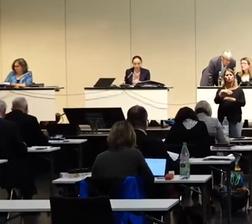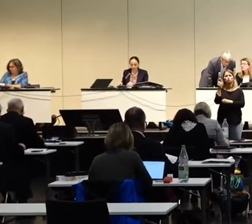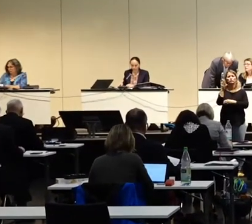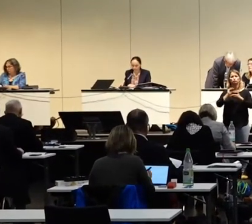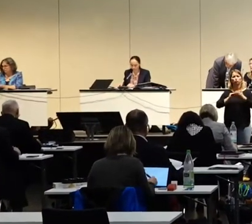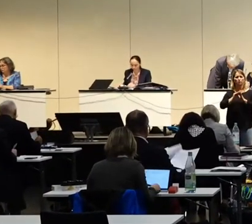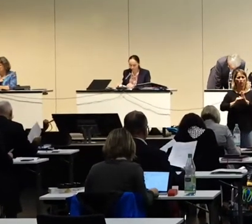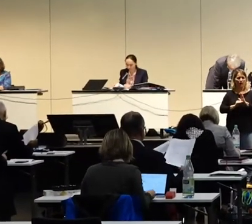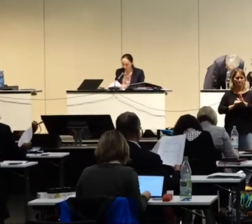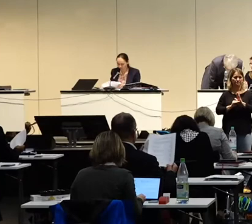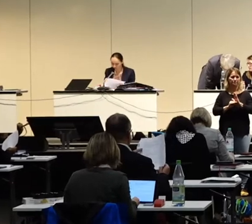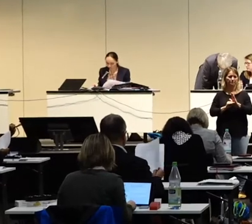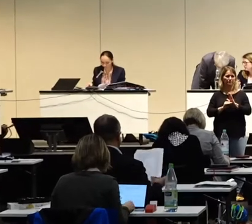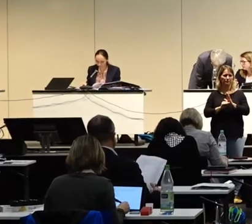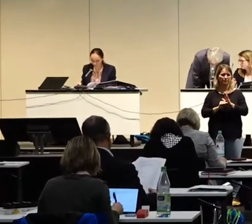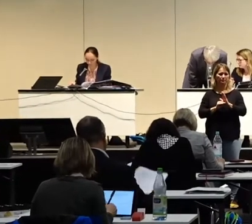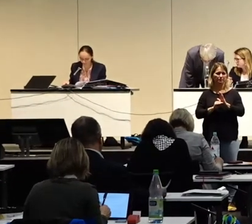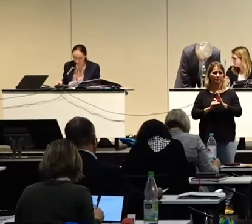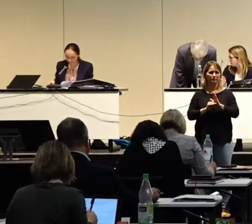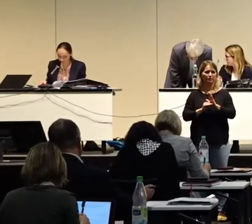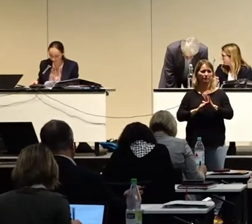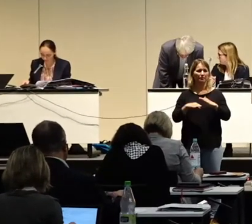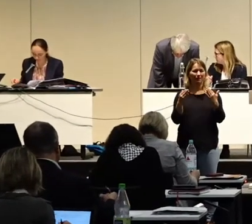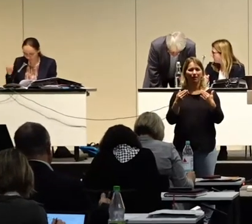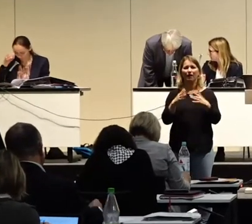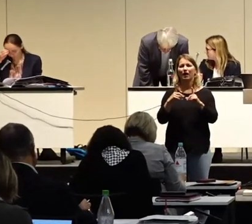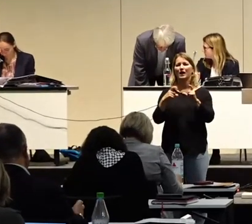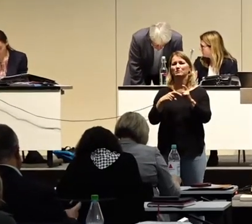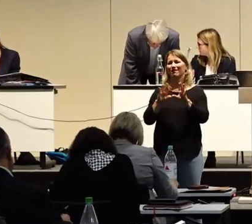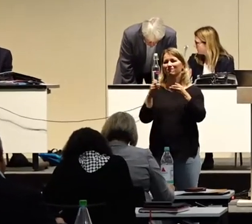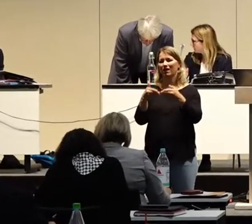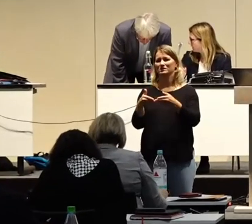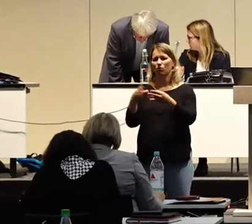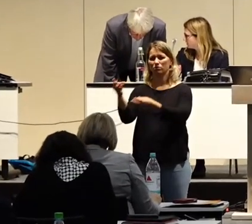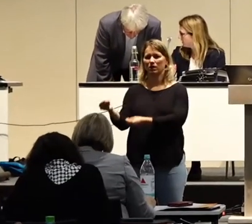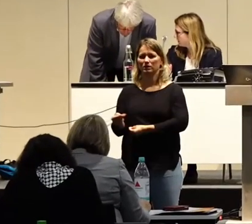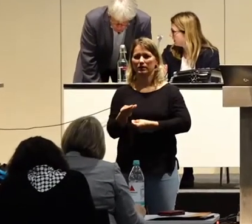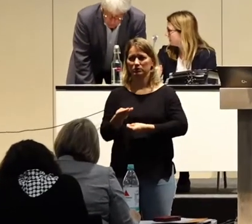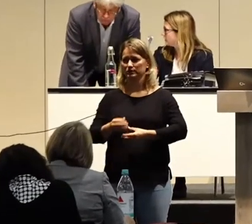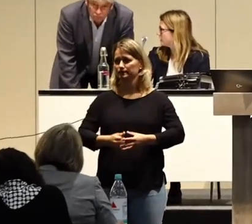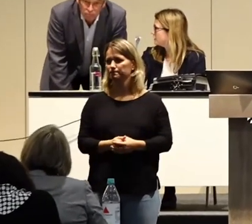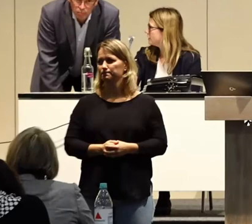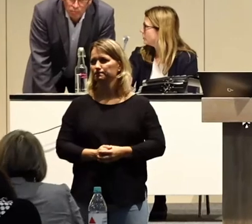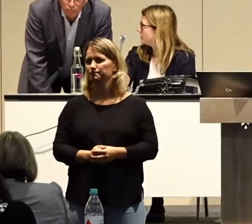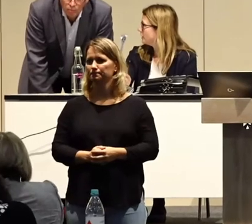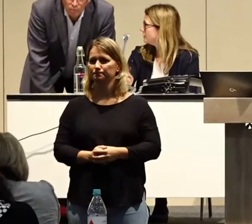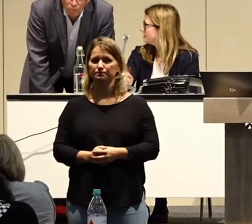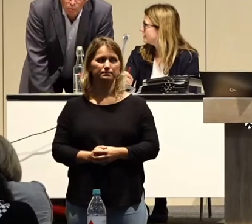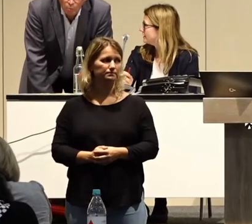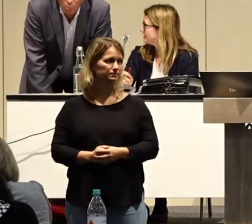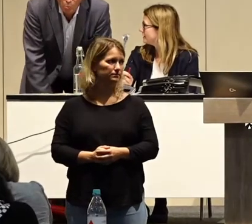Sommerschulprogramm. Hier einreiche die SPD-Fraktion. Frau Vorwieser, bitte schön.